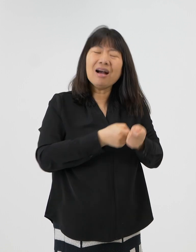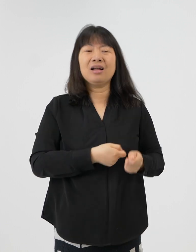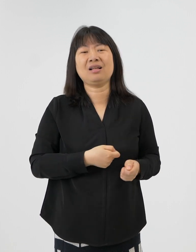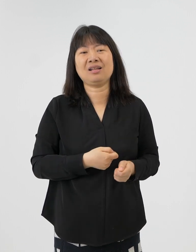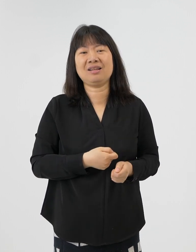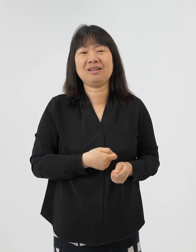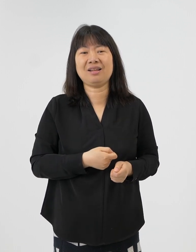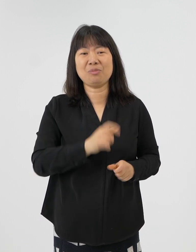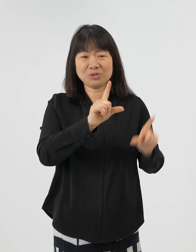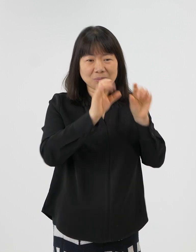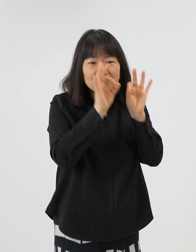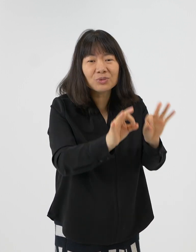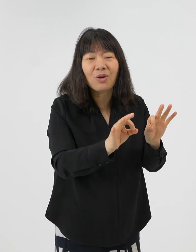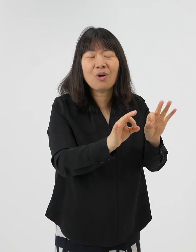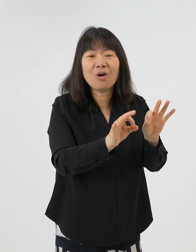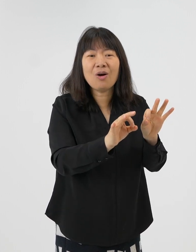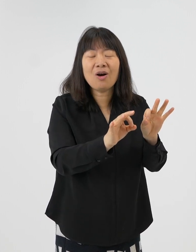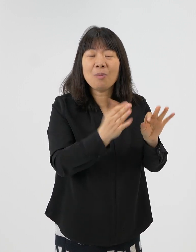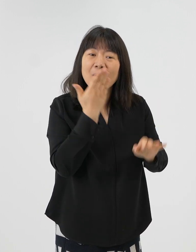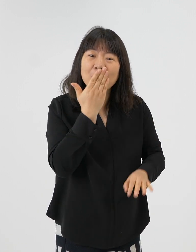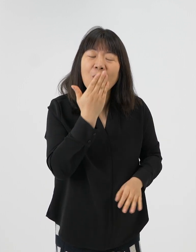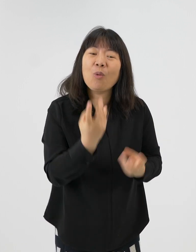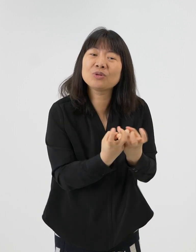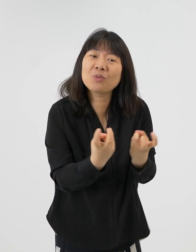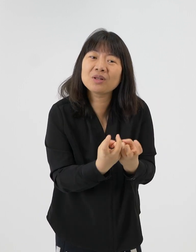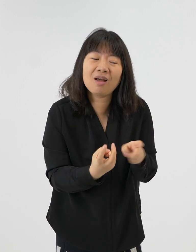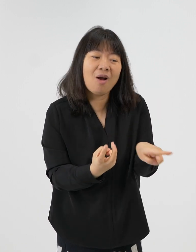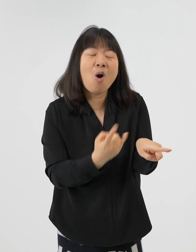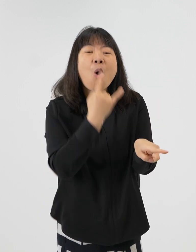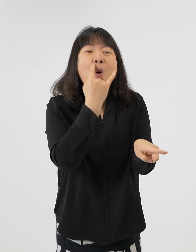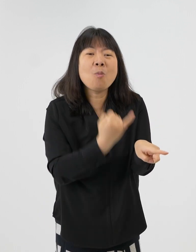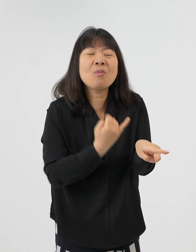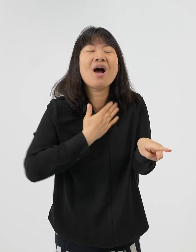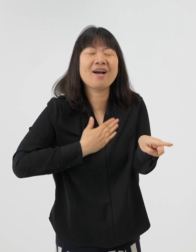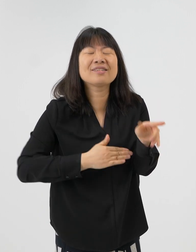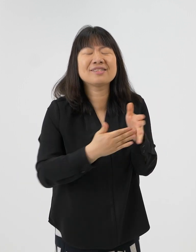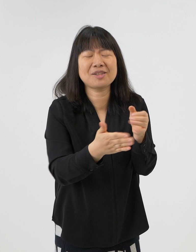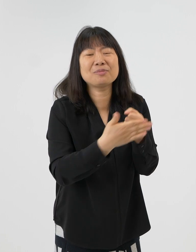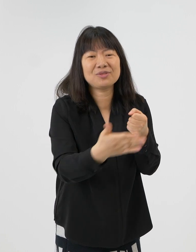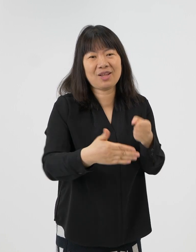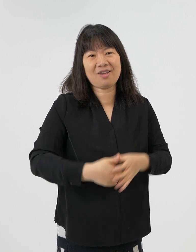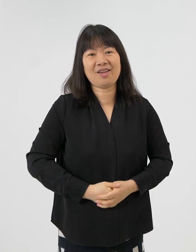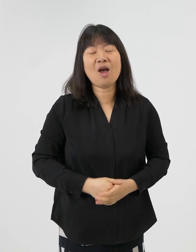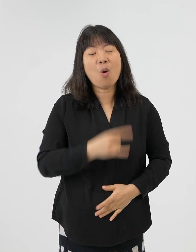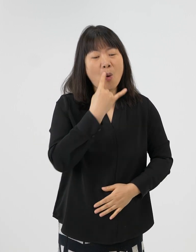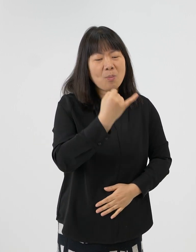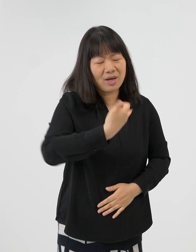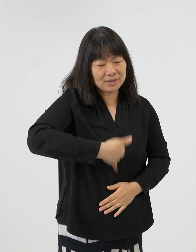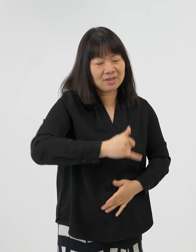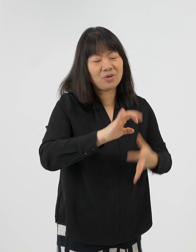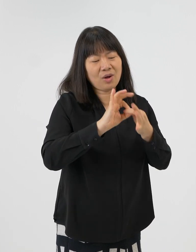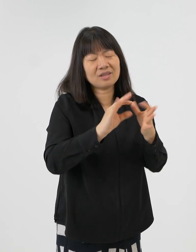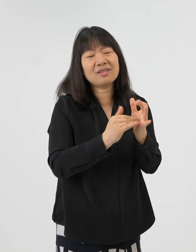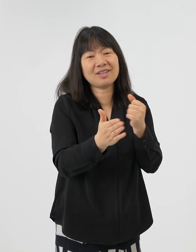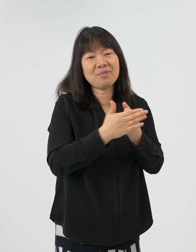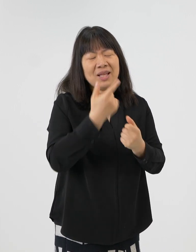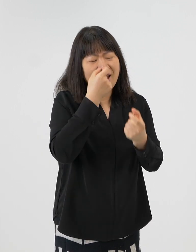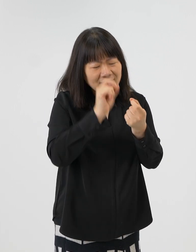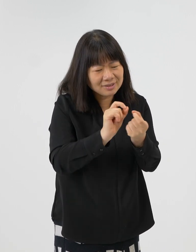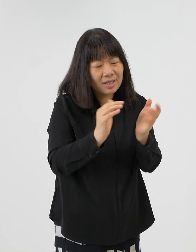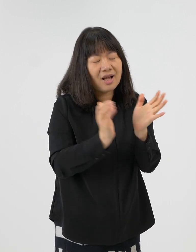여러분, 그게 왜 가능하죠? 얘가 그분을 엄마인 줄 알아요. 그러니까 그런